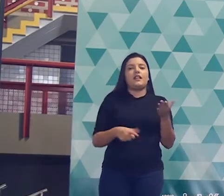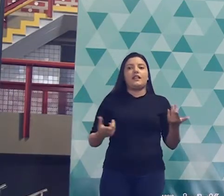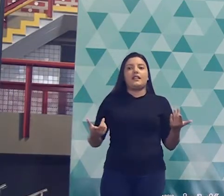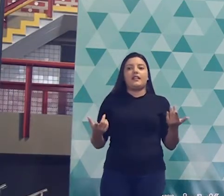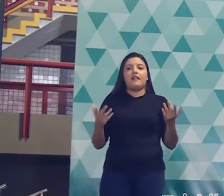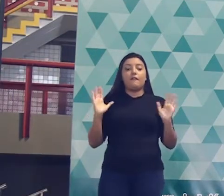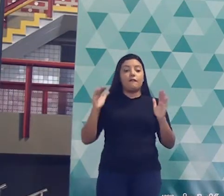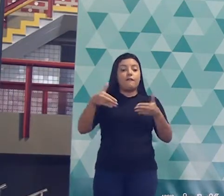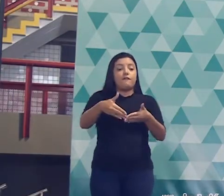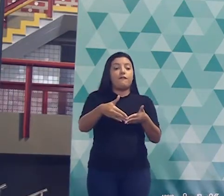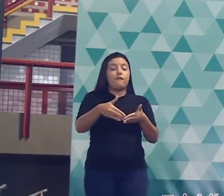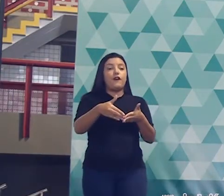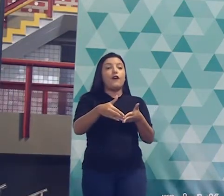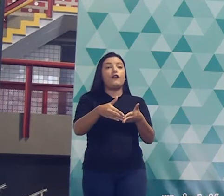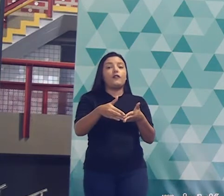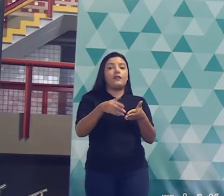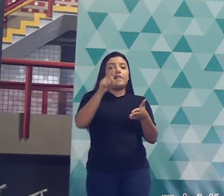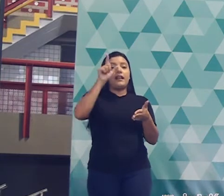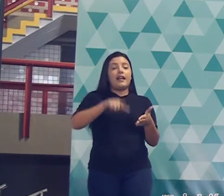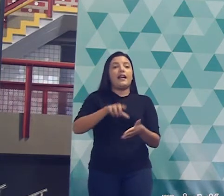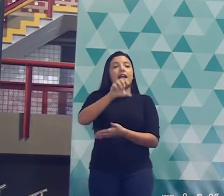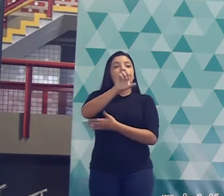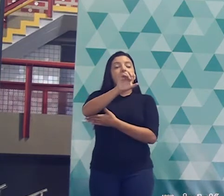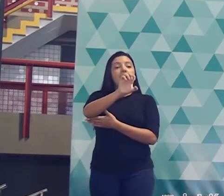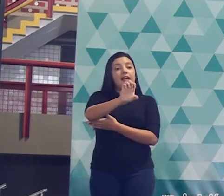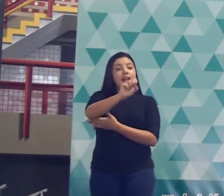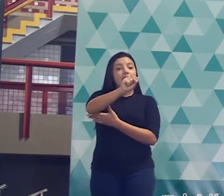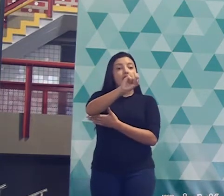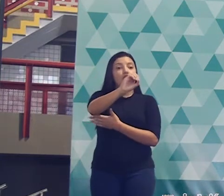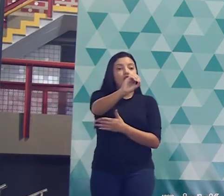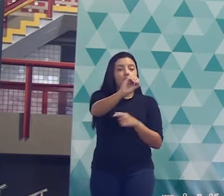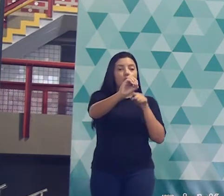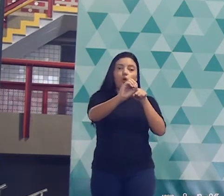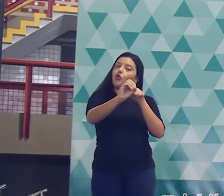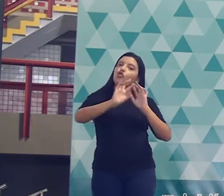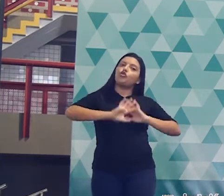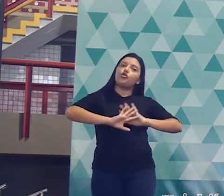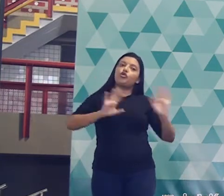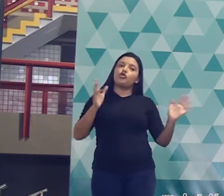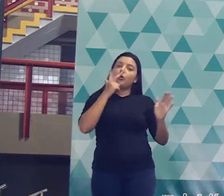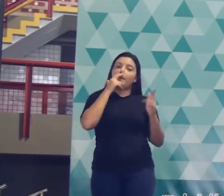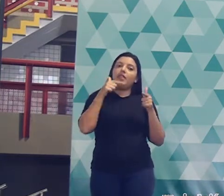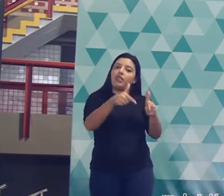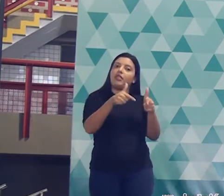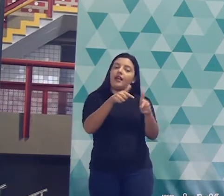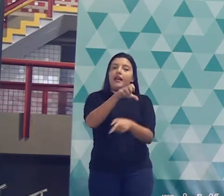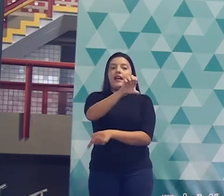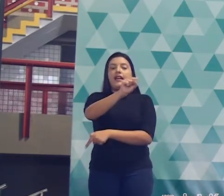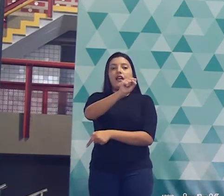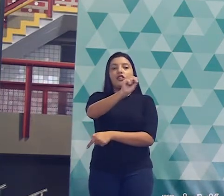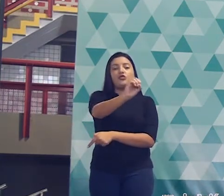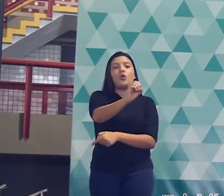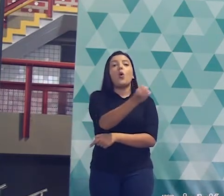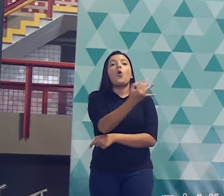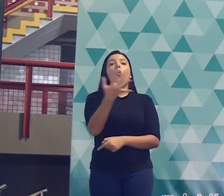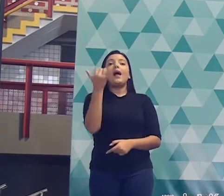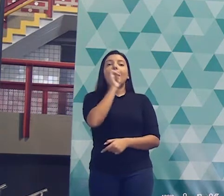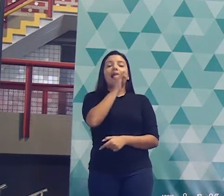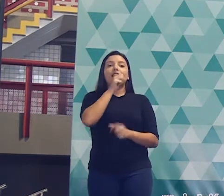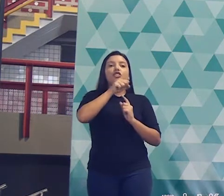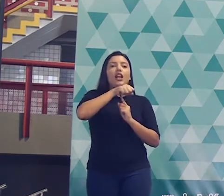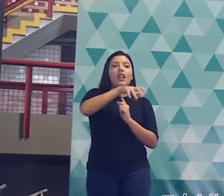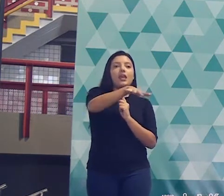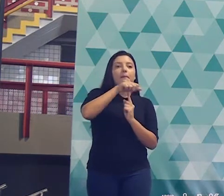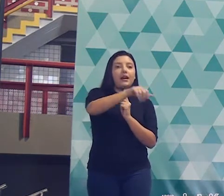indicar que a reação é do tipo exotérmica. Só serve para indicar que essa foi a quantidade de energia liberada. Olha o que é que a